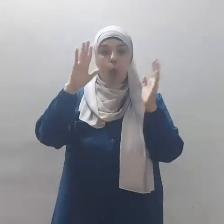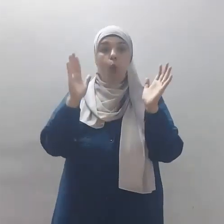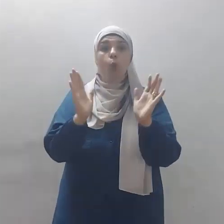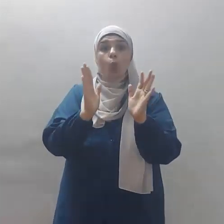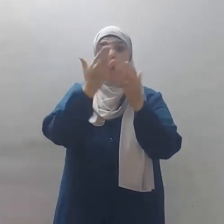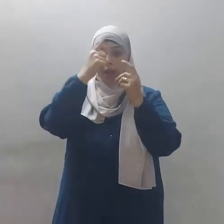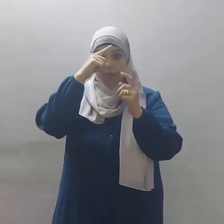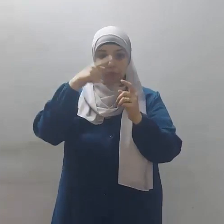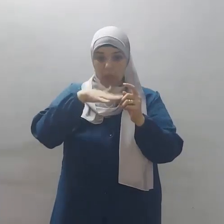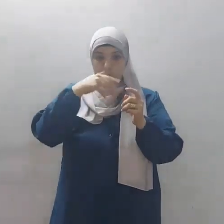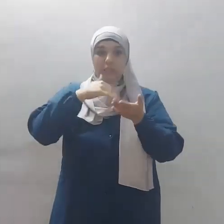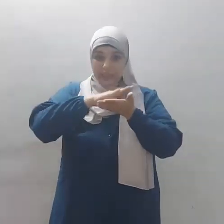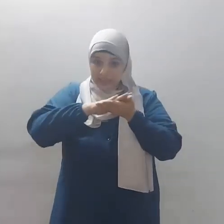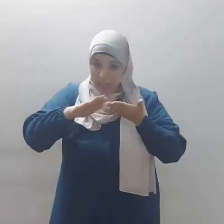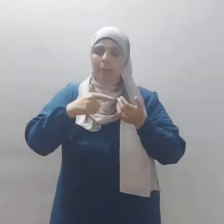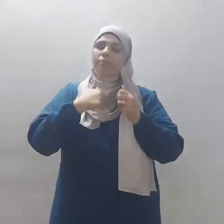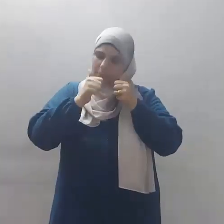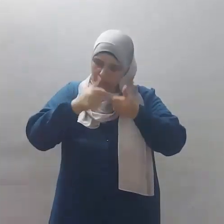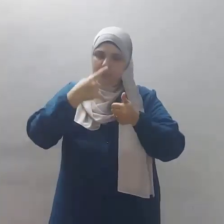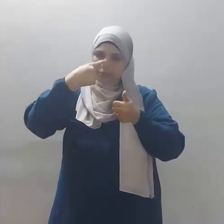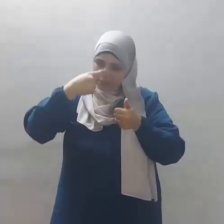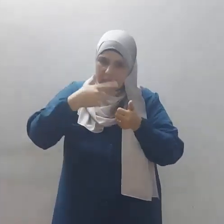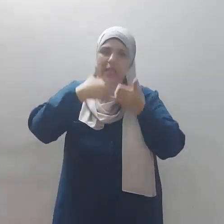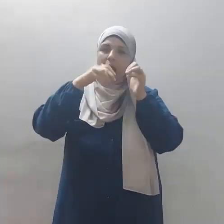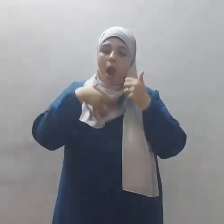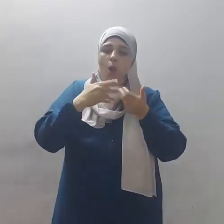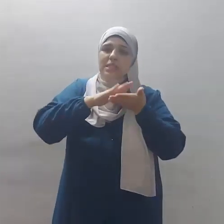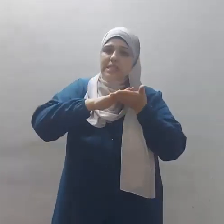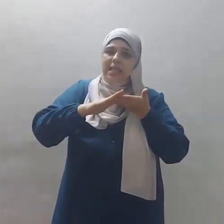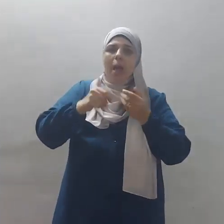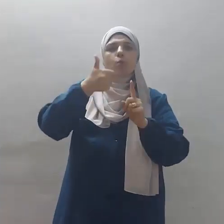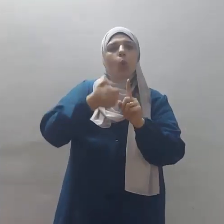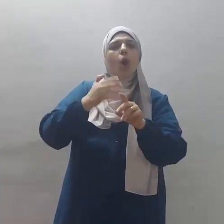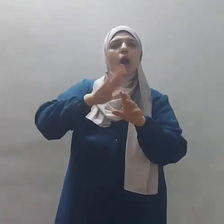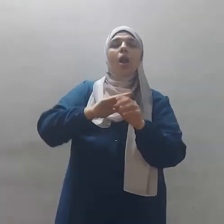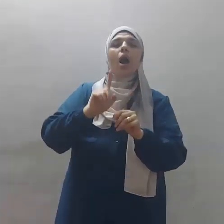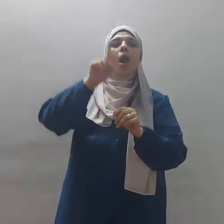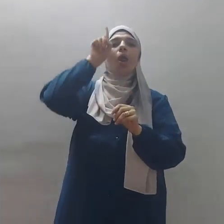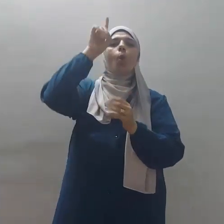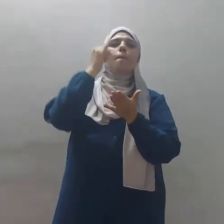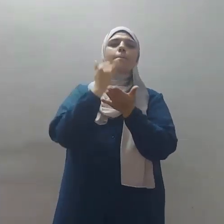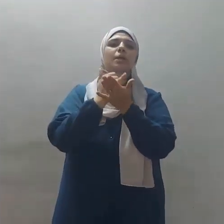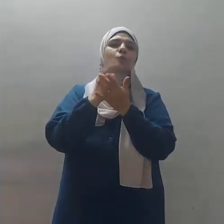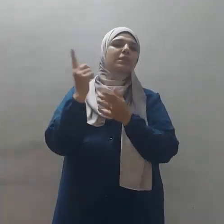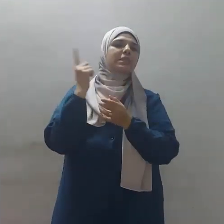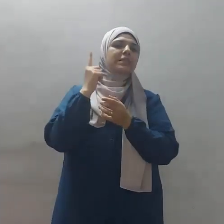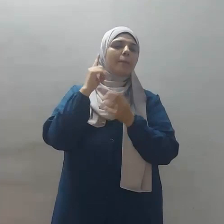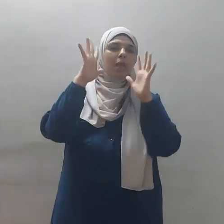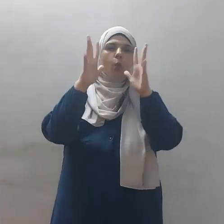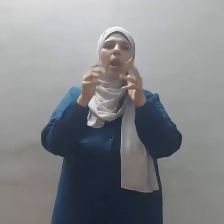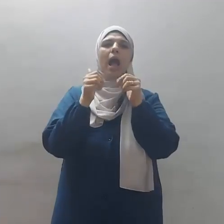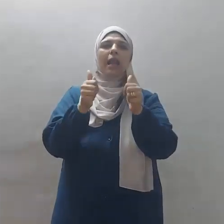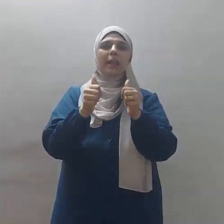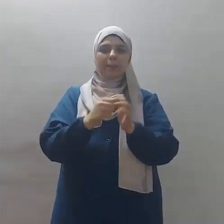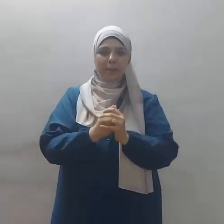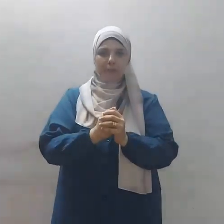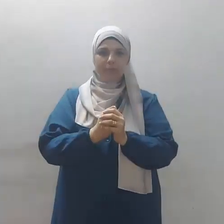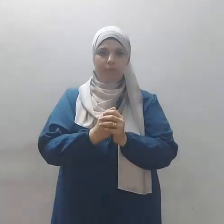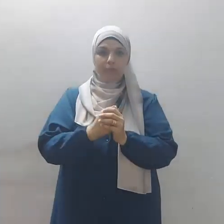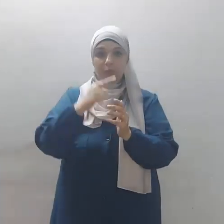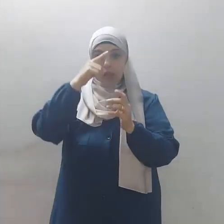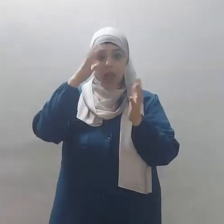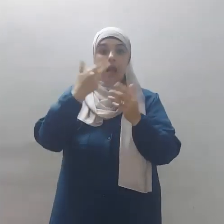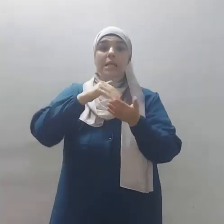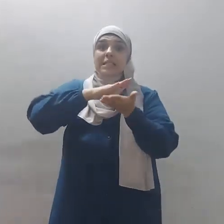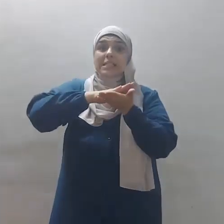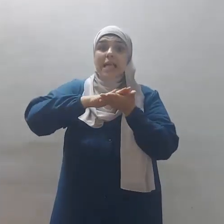جنحوا للسلم فاجنح لها وتوكل على الله انه هو السميع العليم غير ان